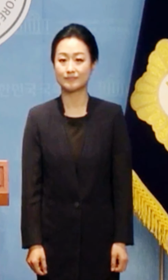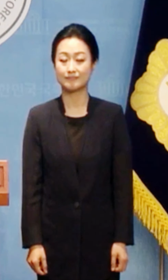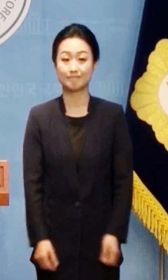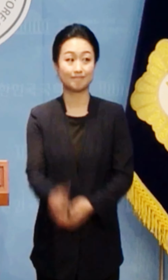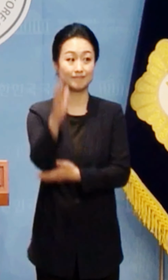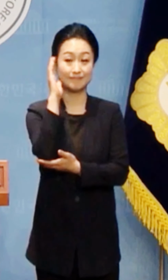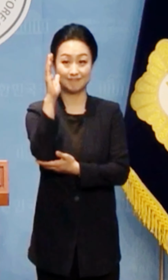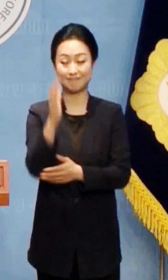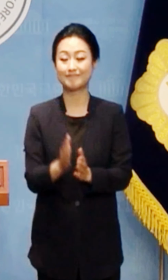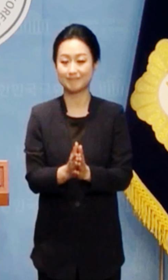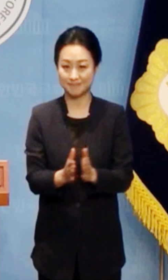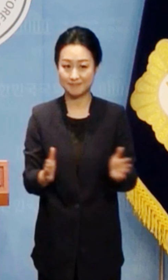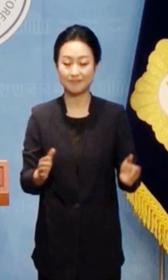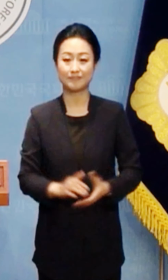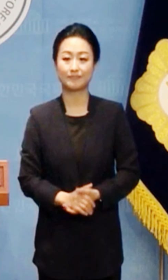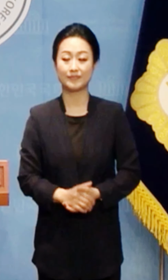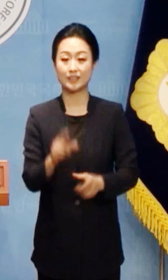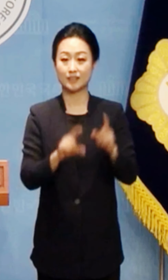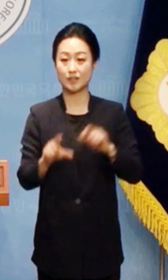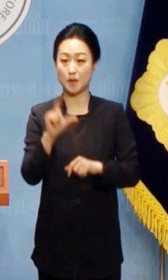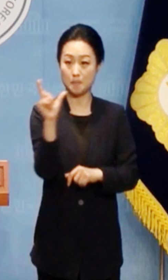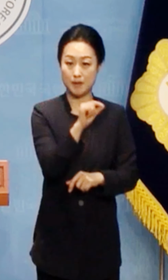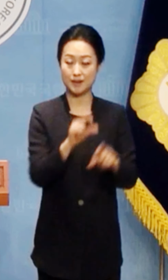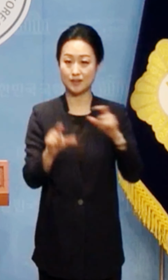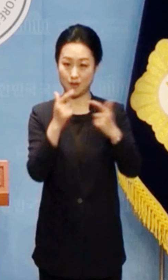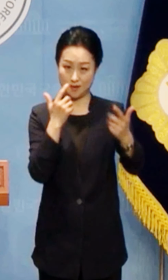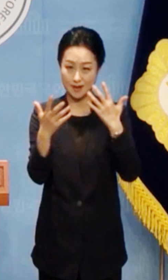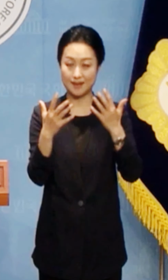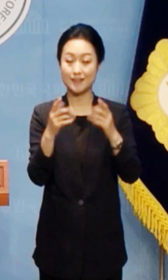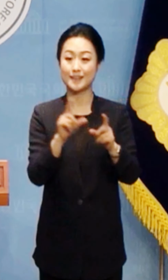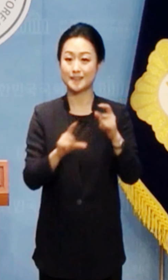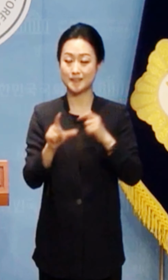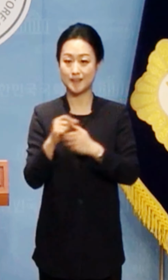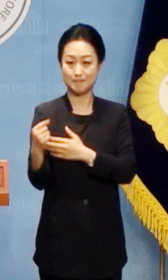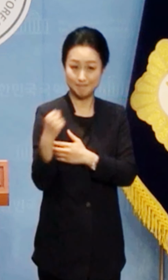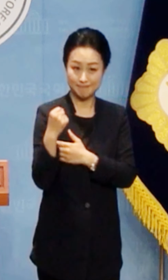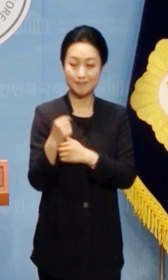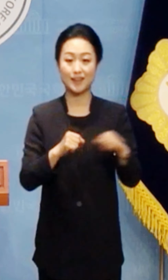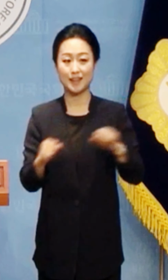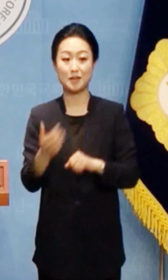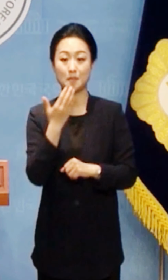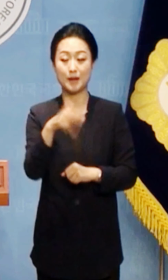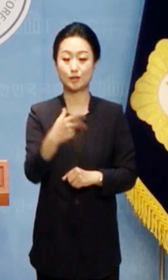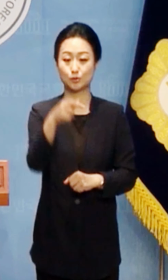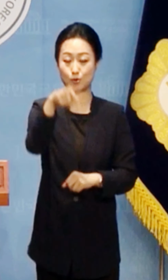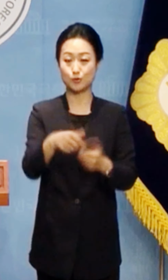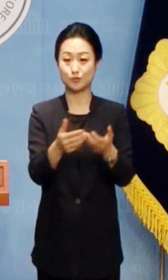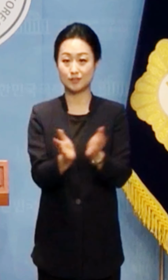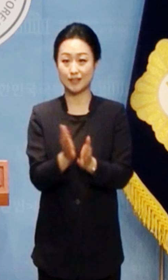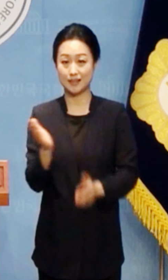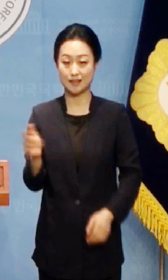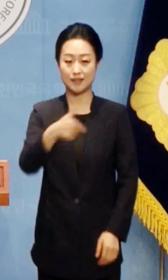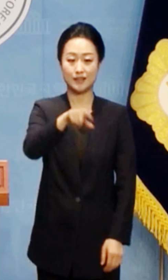브리핑 시작하겠습니다 더 빠르게 더 강하게 더 선명하게 행동하겠습니다 조국 혁신당 대변인